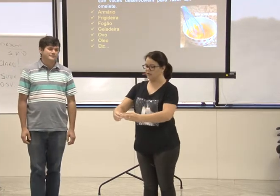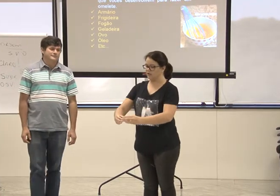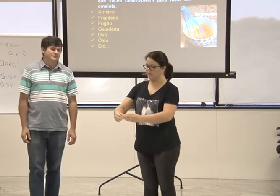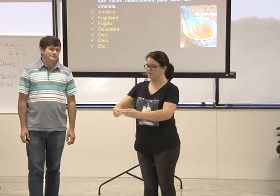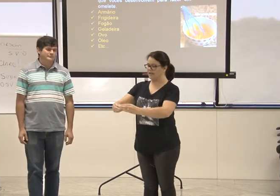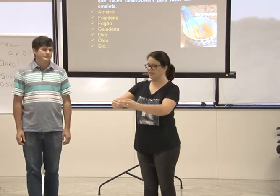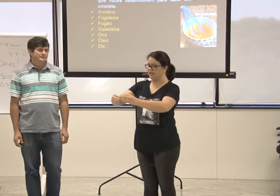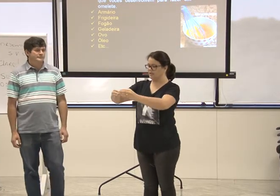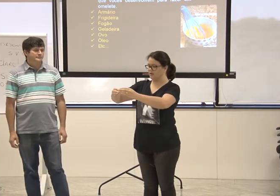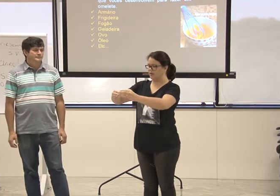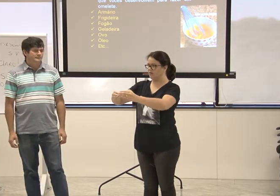eu fizer isso, ó.